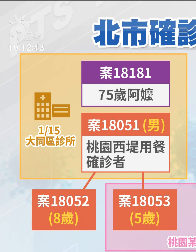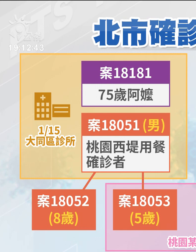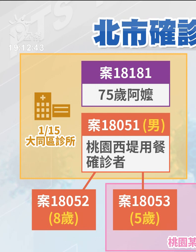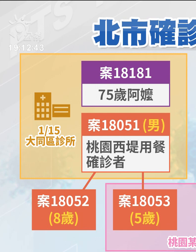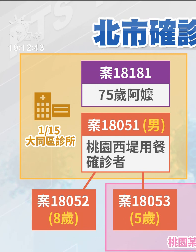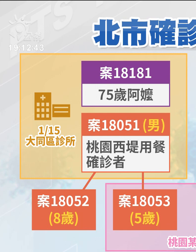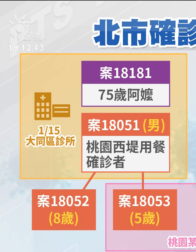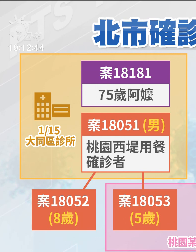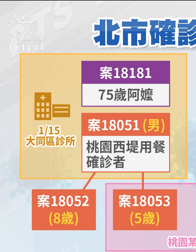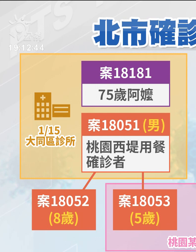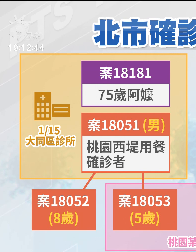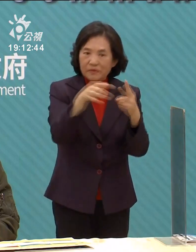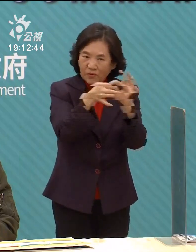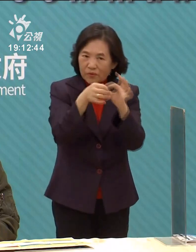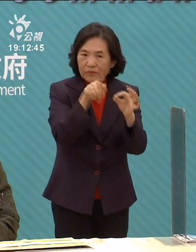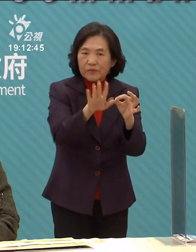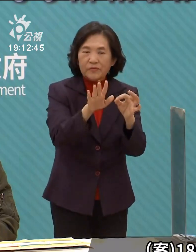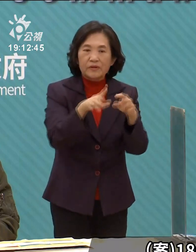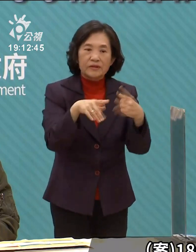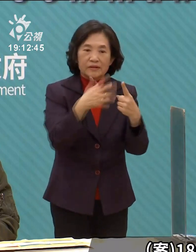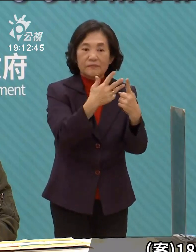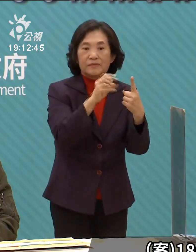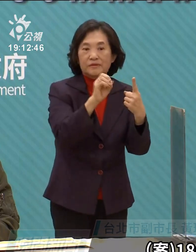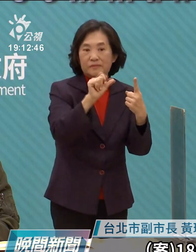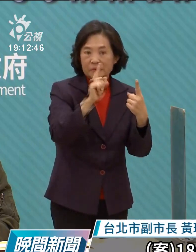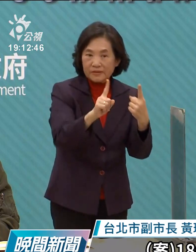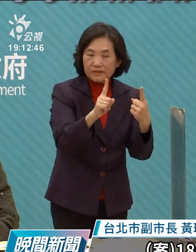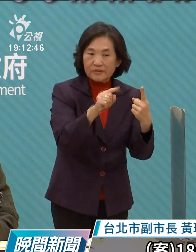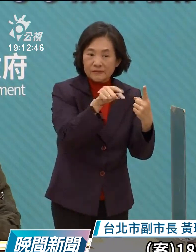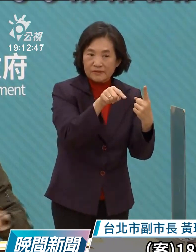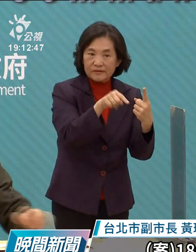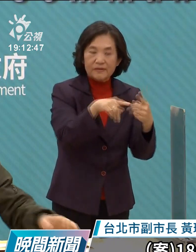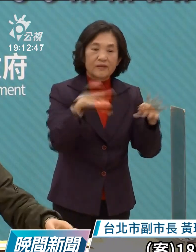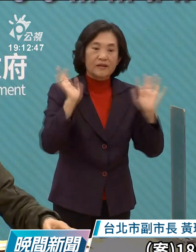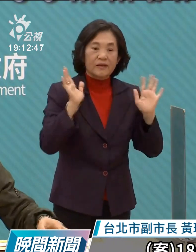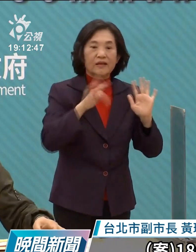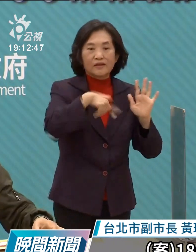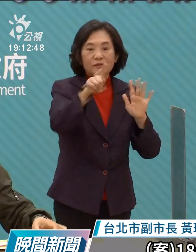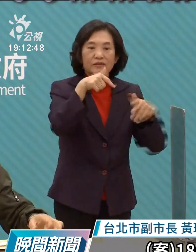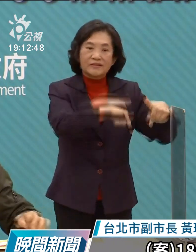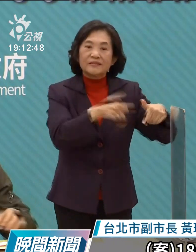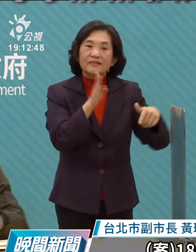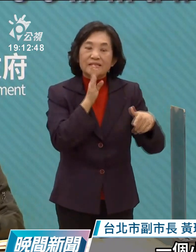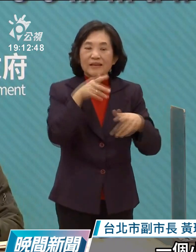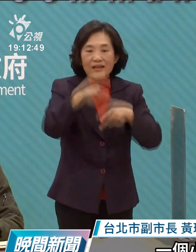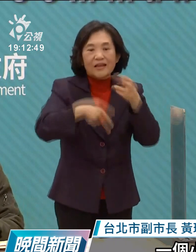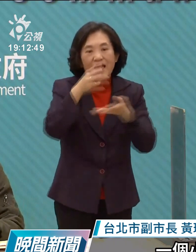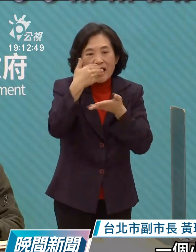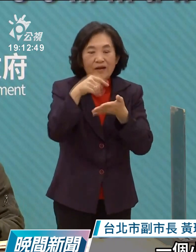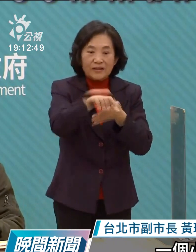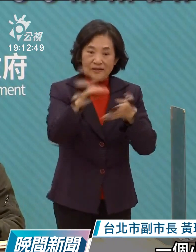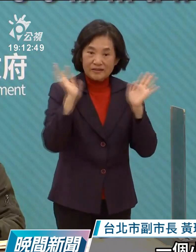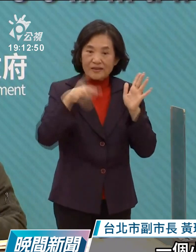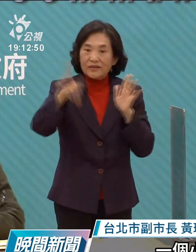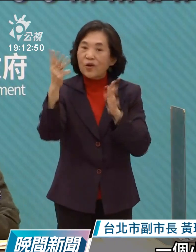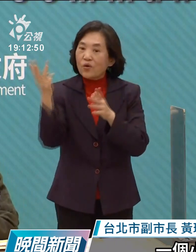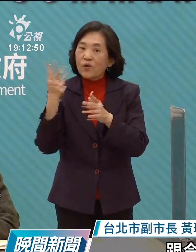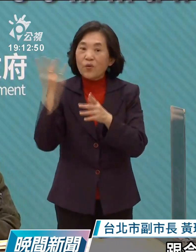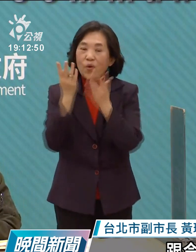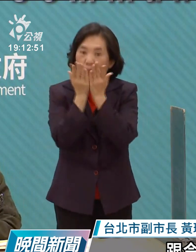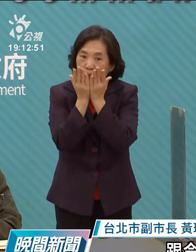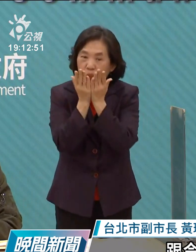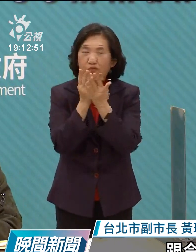就读同一间幼儿园。 就是18051，他带小孩去西堤用餐，一个小孩是念华盛顿幼儿